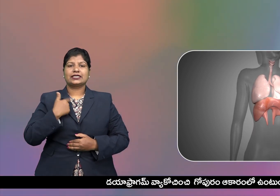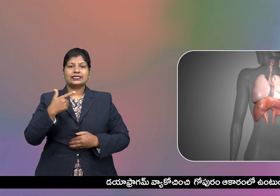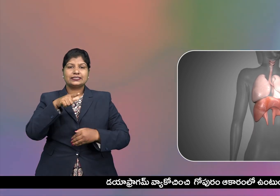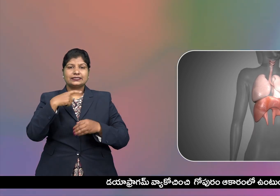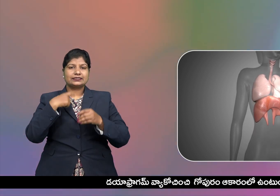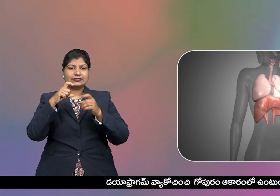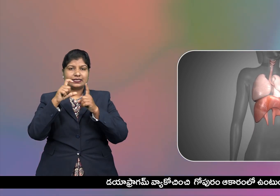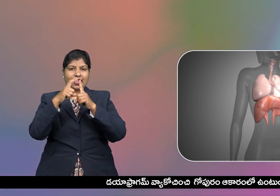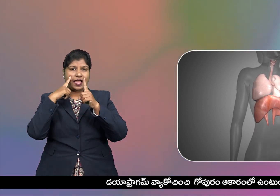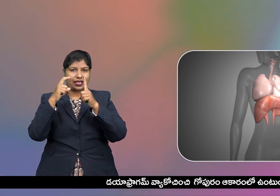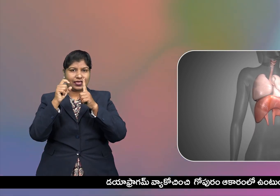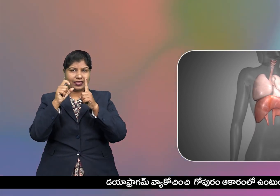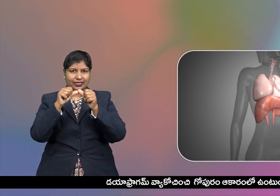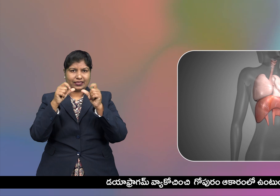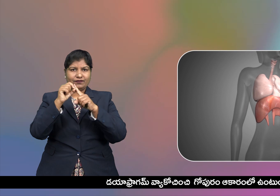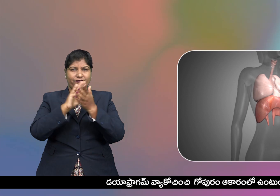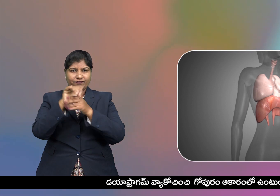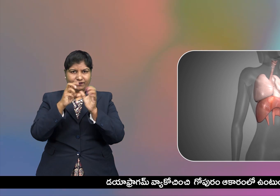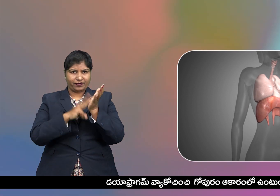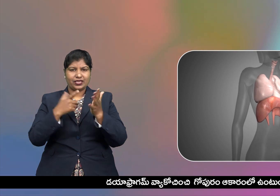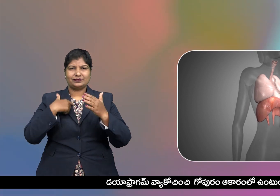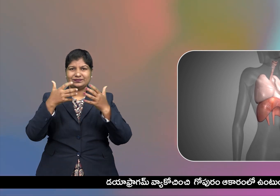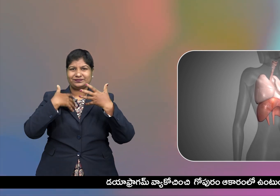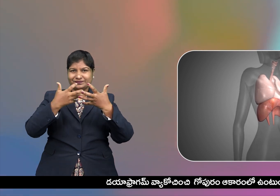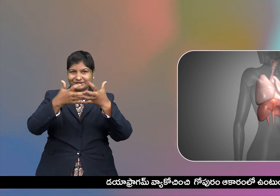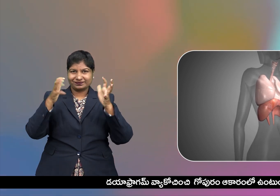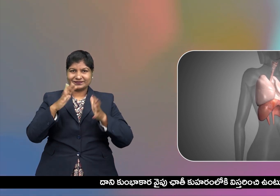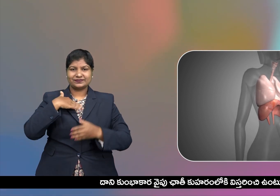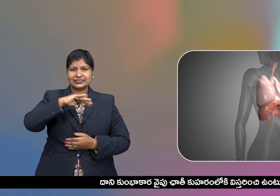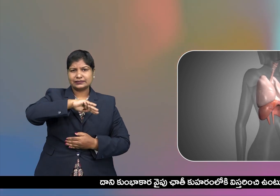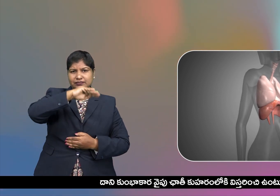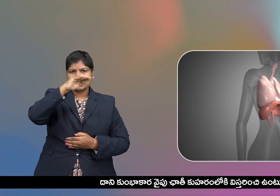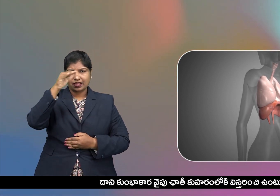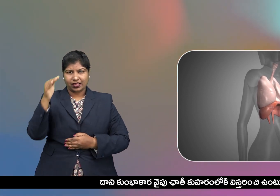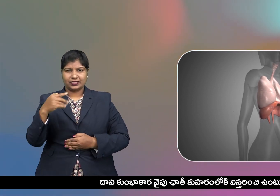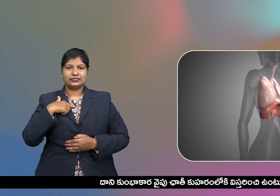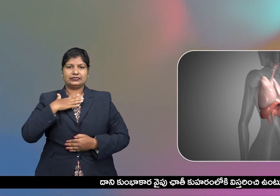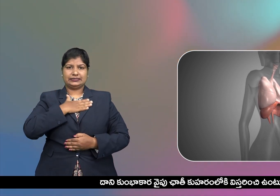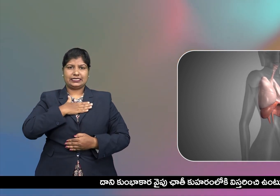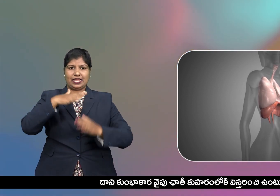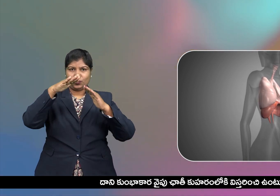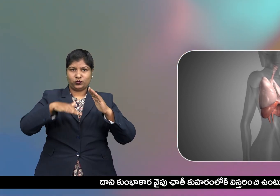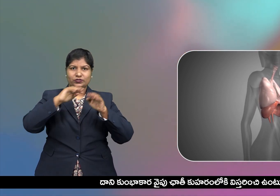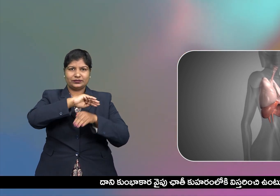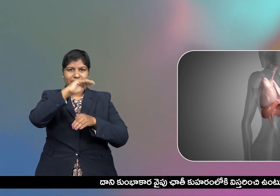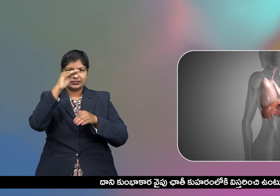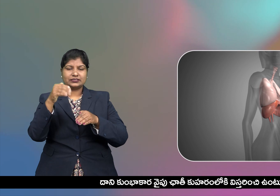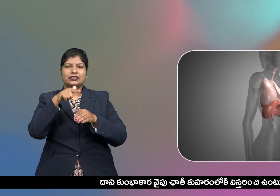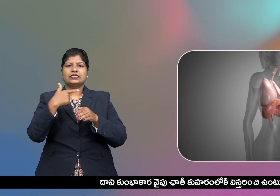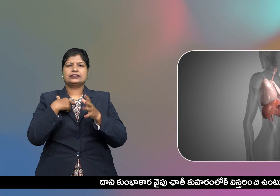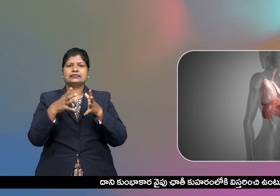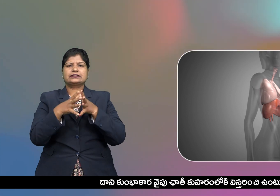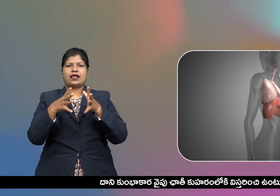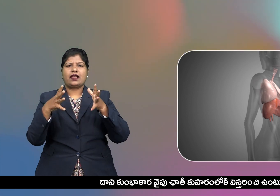డయాఫ్రాగమ్ వ్యాకోచించి గోపురం ఆకారంలో ఉంటుంది. దాని కుంభాకార వైపు ఛాతీ